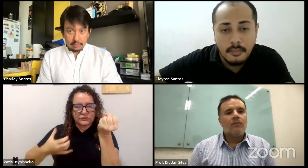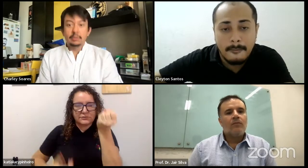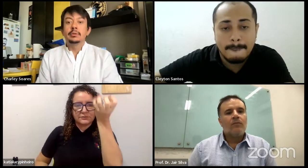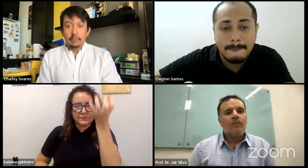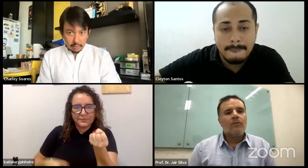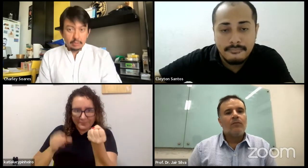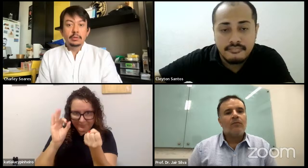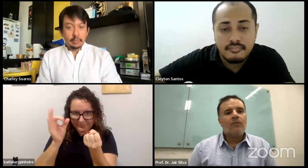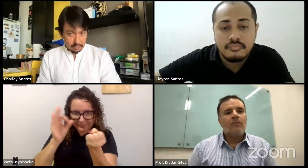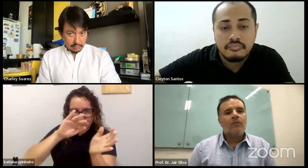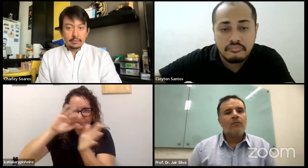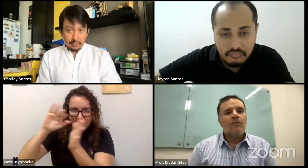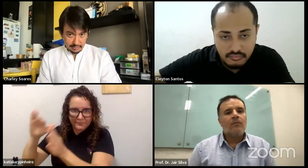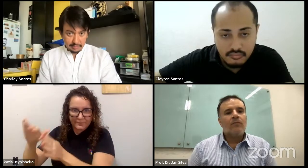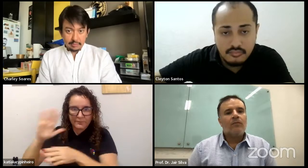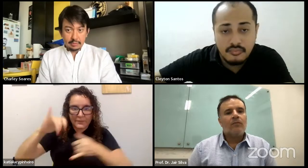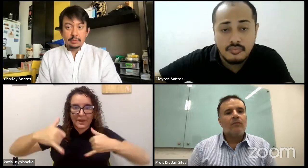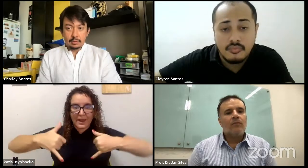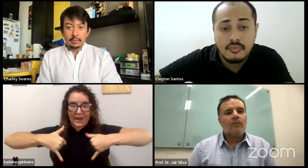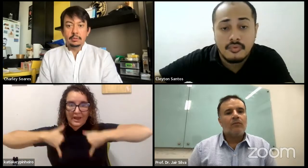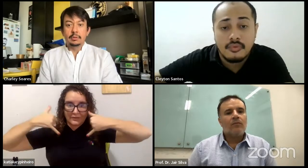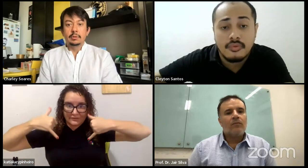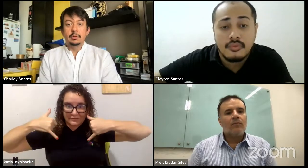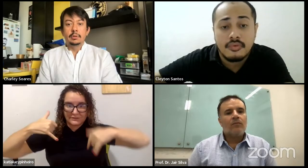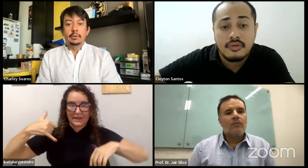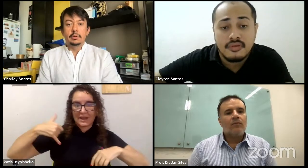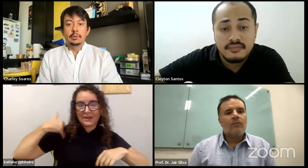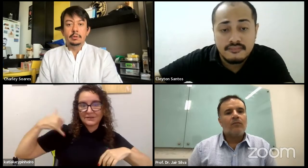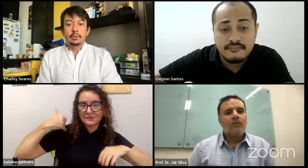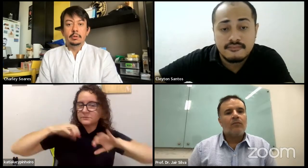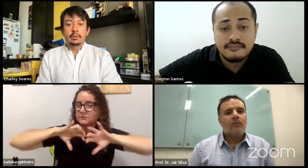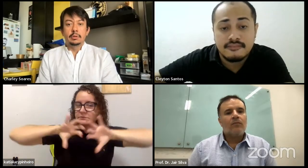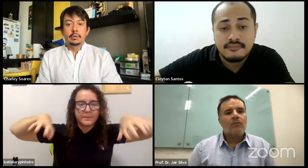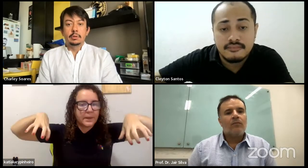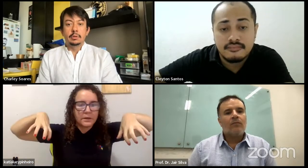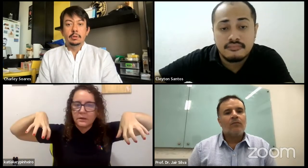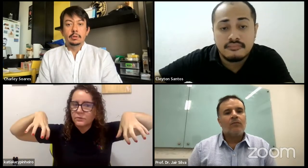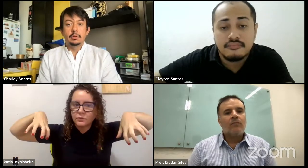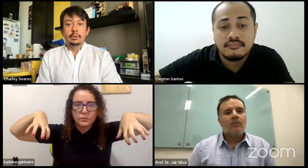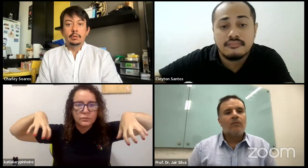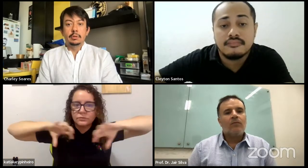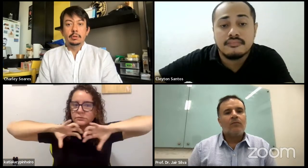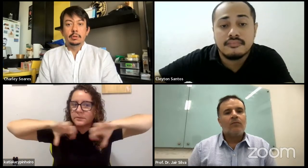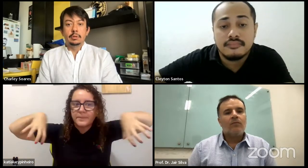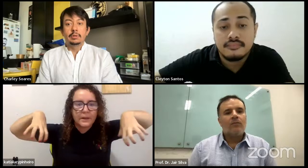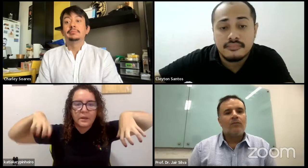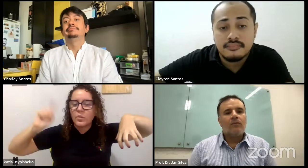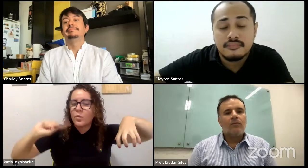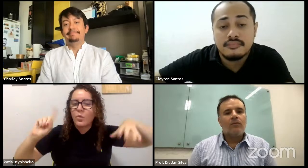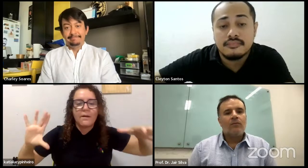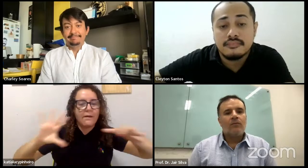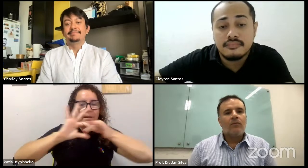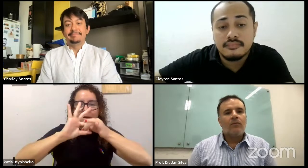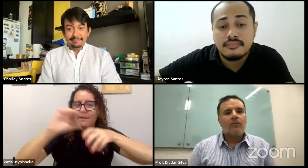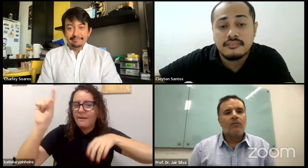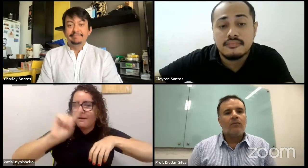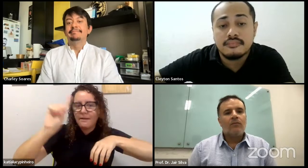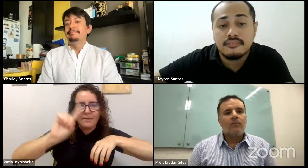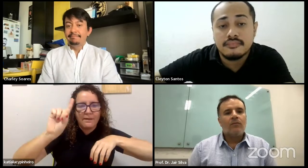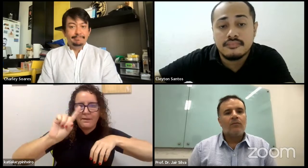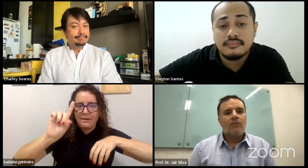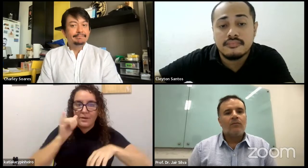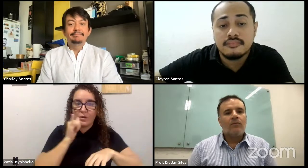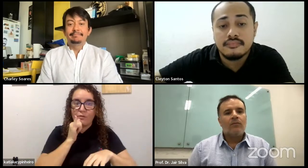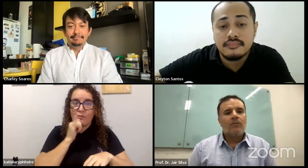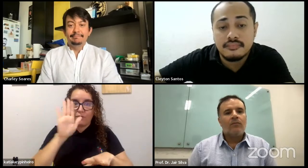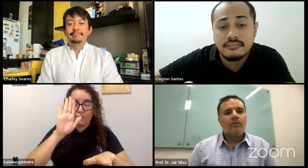Posso usar com as duas mãos ou com uma mão. Correto. Aniversário e idade são conceitos diferentes, são